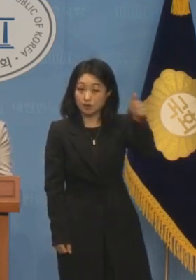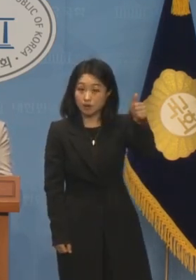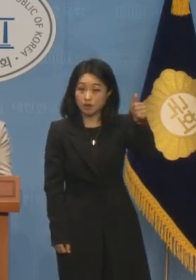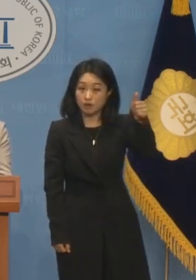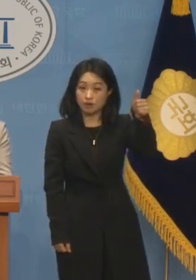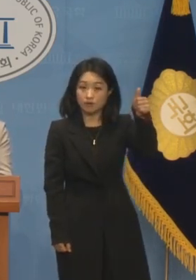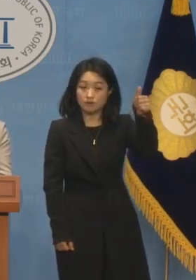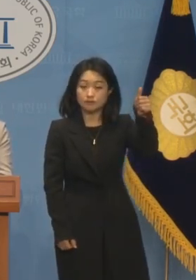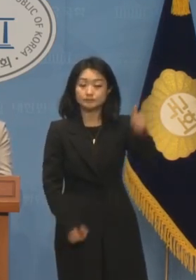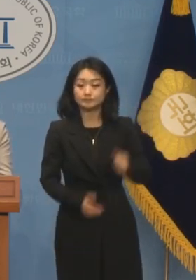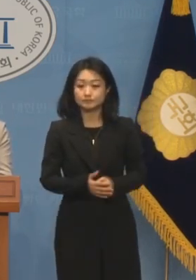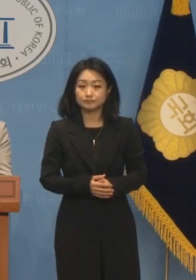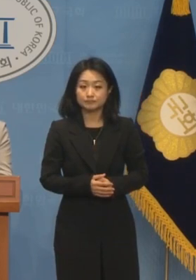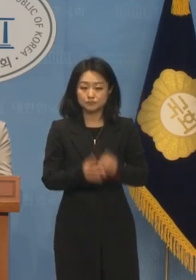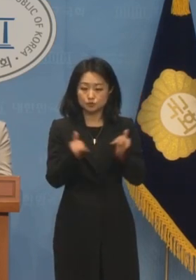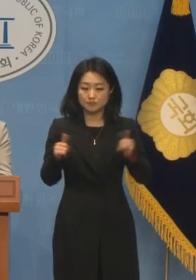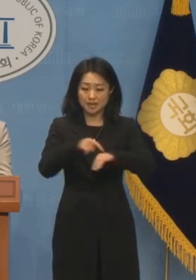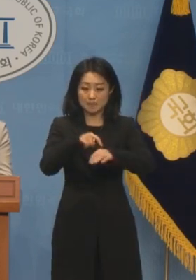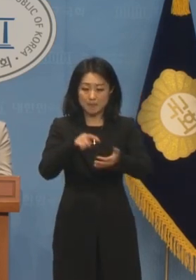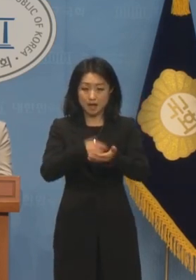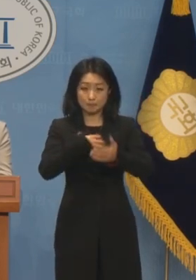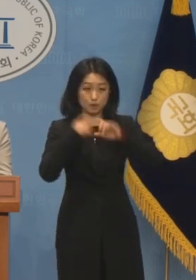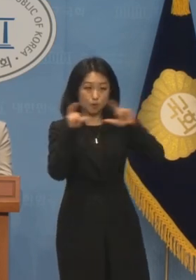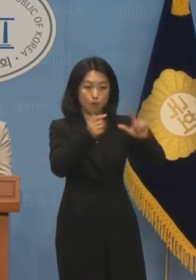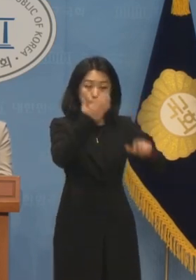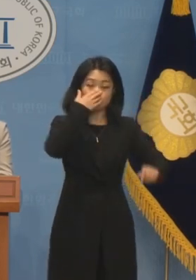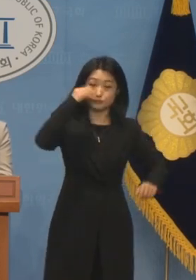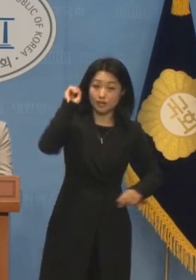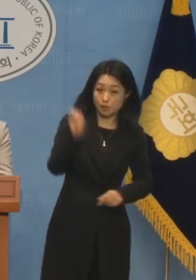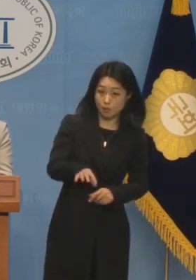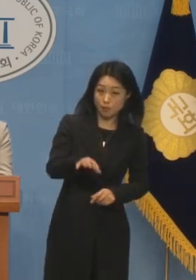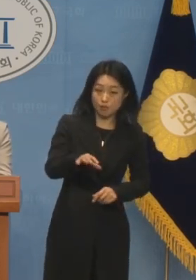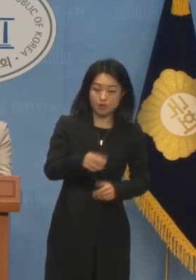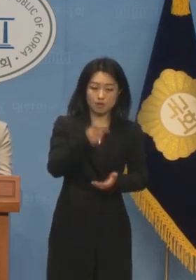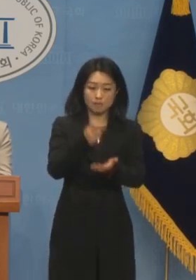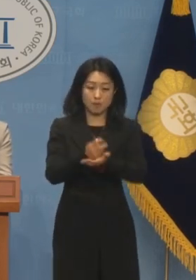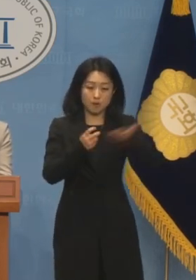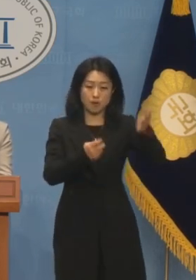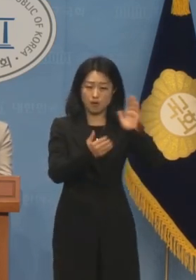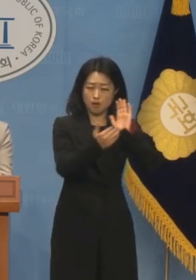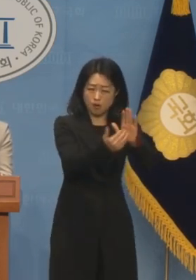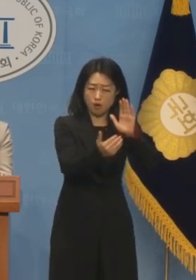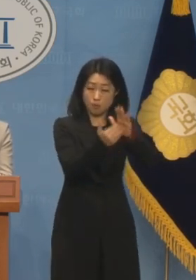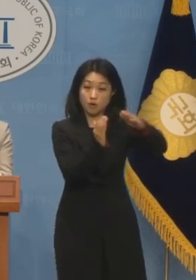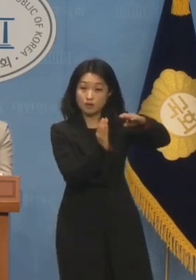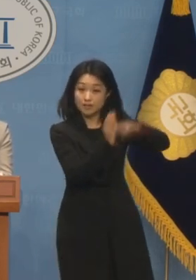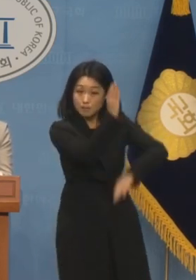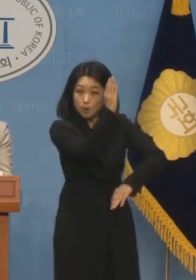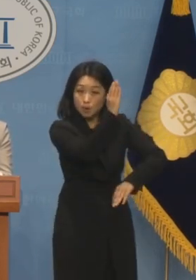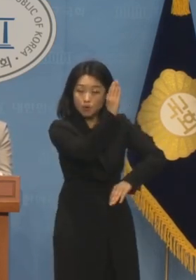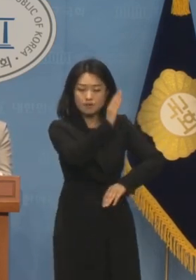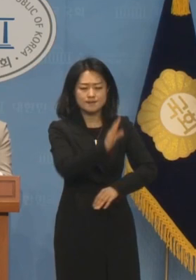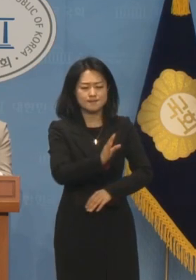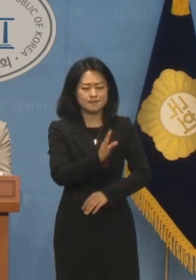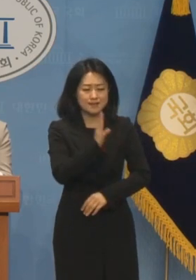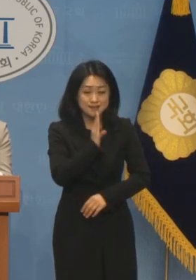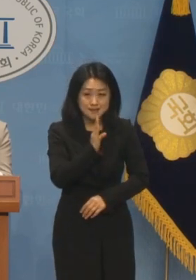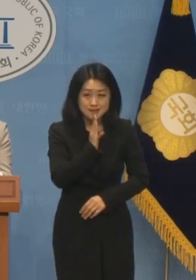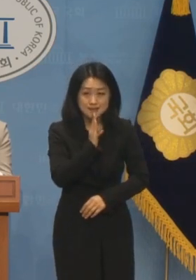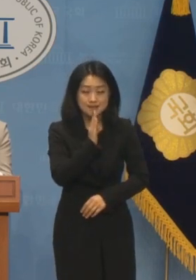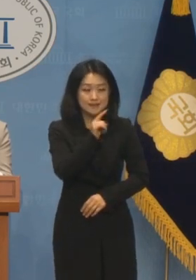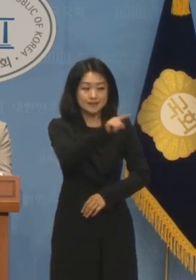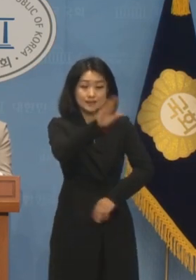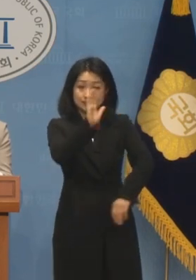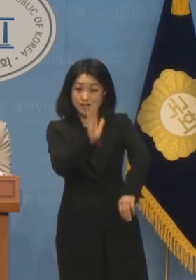대통령이 끝까지 민심의 경고를 무시하고 거부권을 남용한다면 반드시